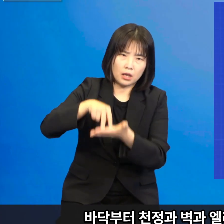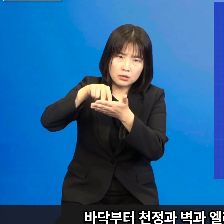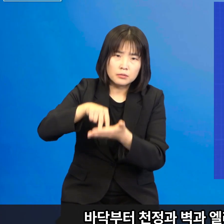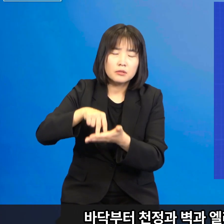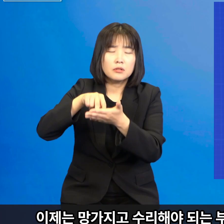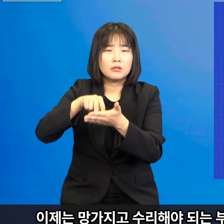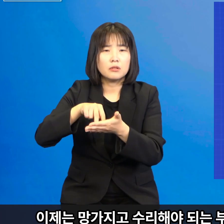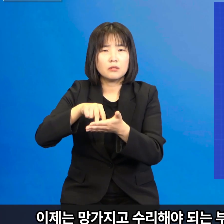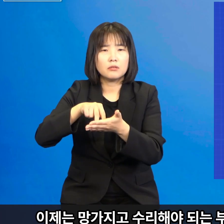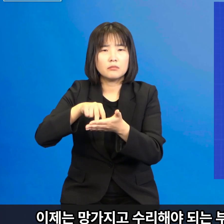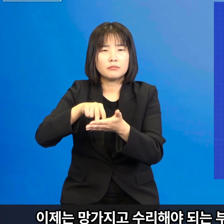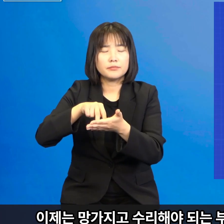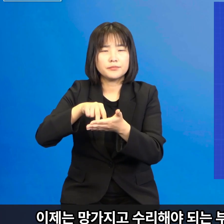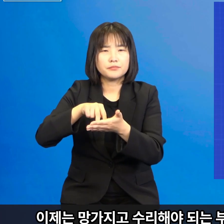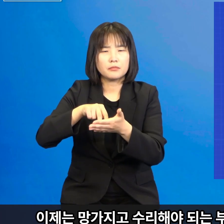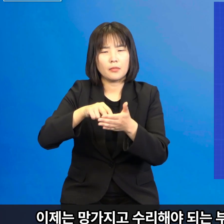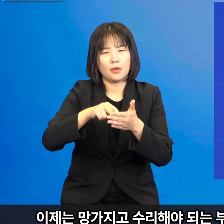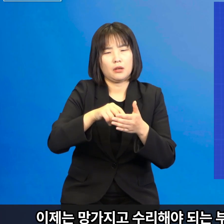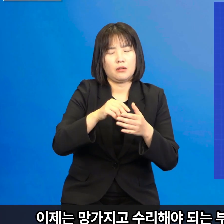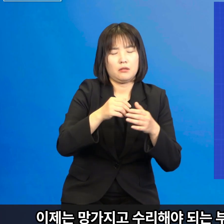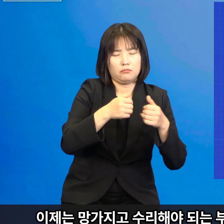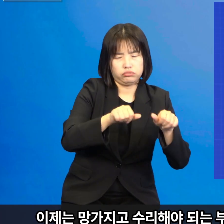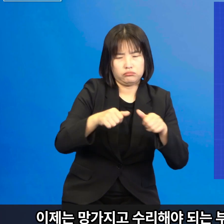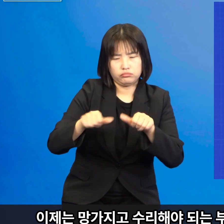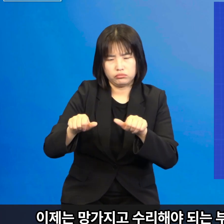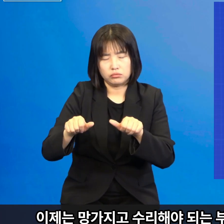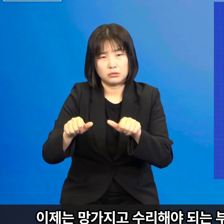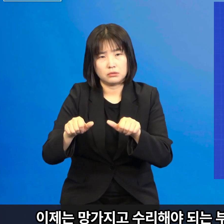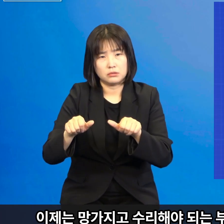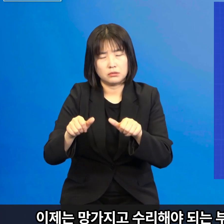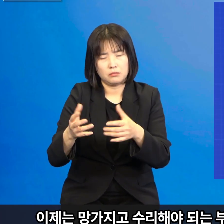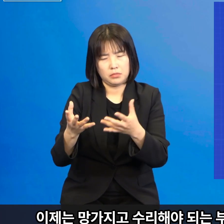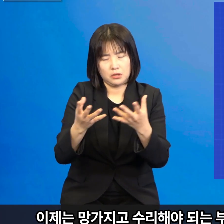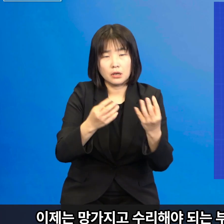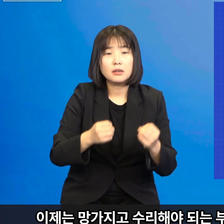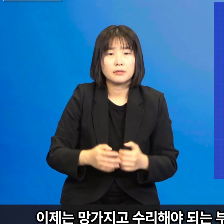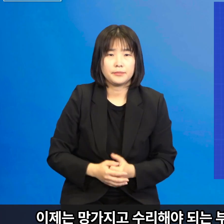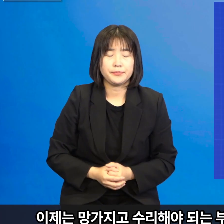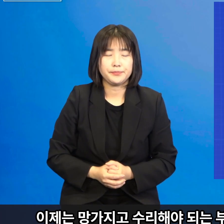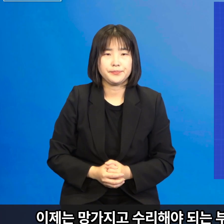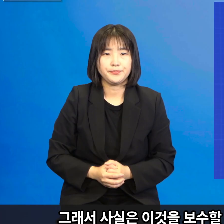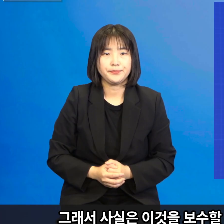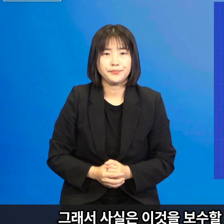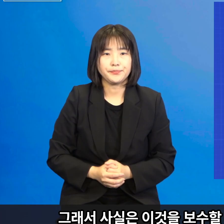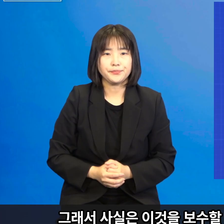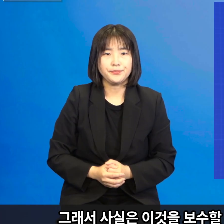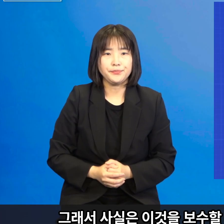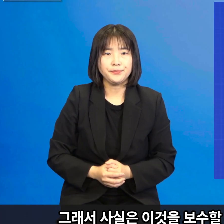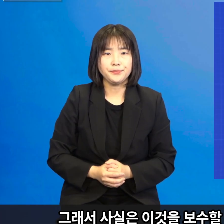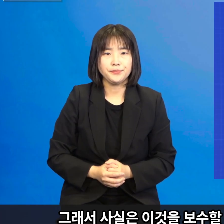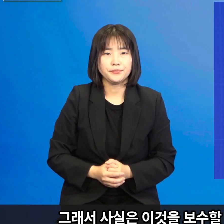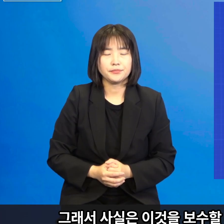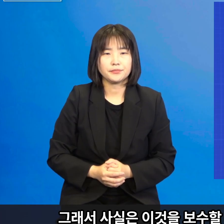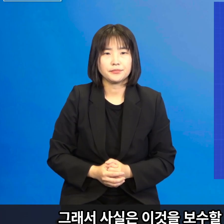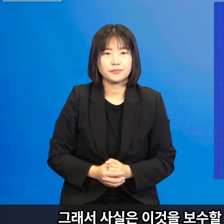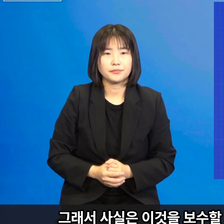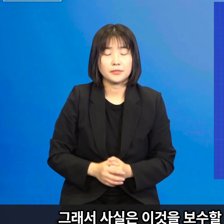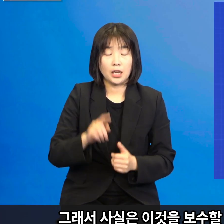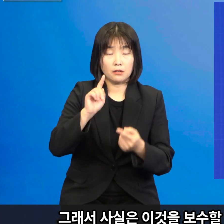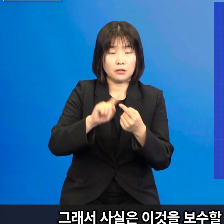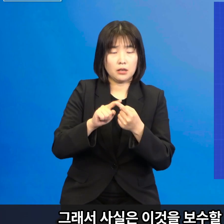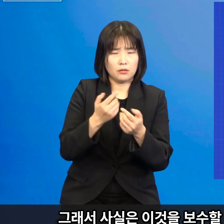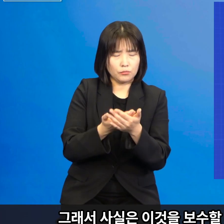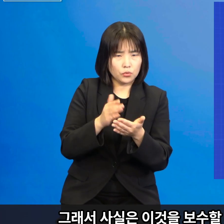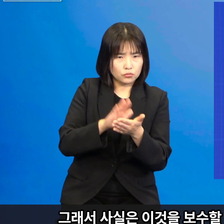해서 곳곳에 이제는 이제 망가지고 수리해야 되는 부분들이 굉장히 많아지고 있습니다. 그래서 사실은 이것을 보수할